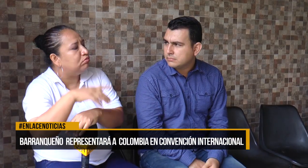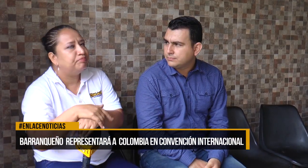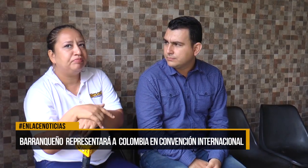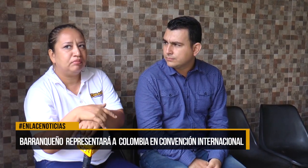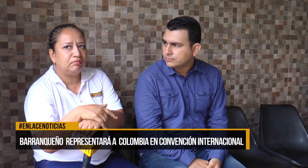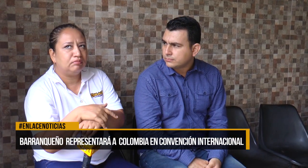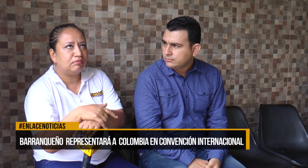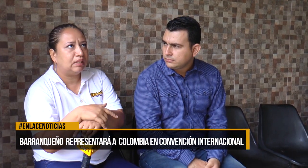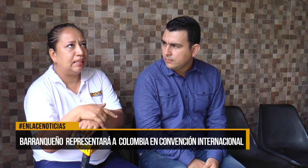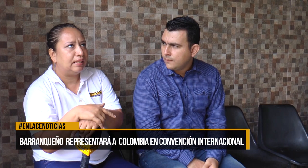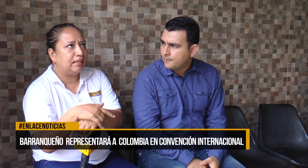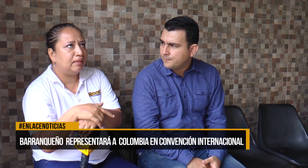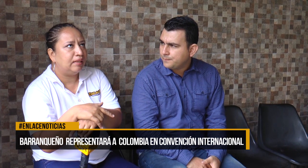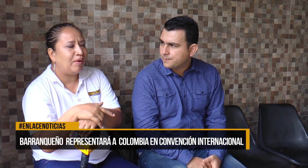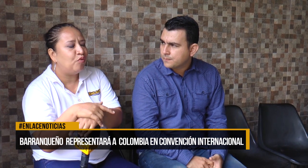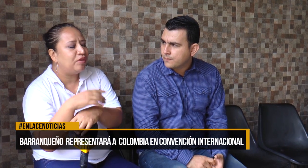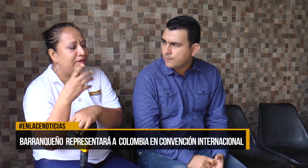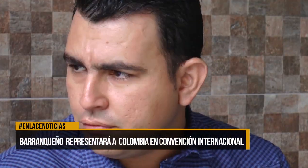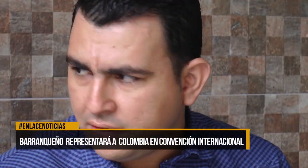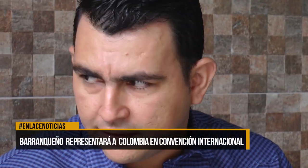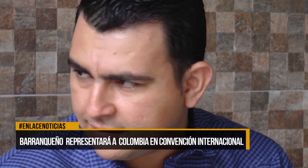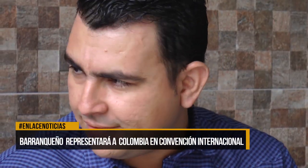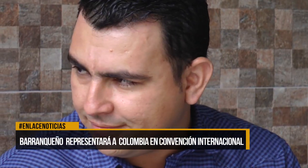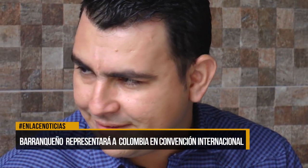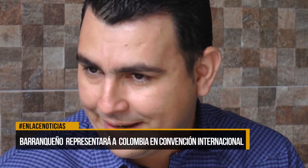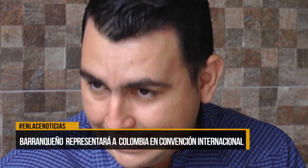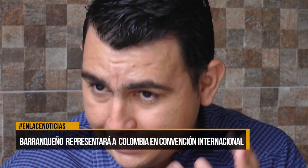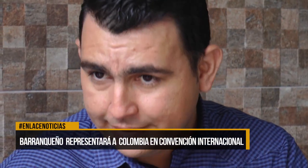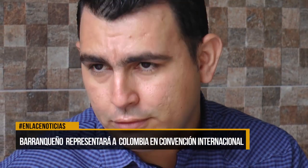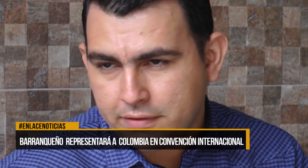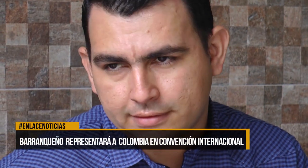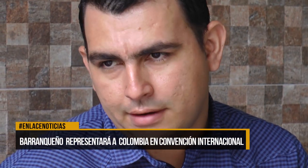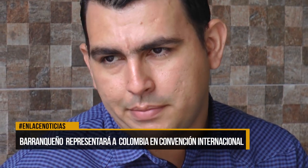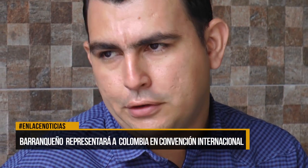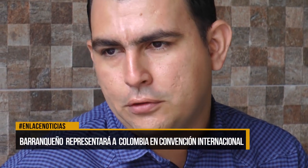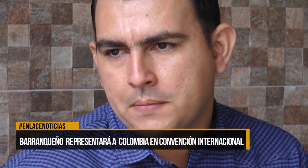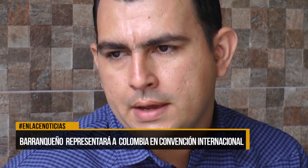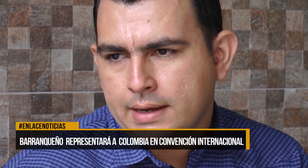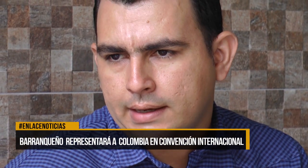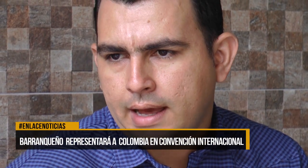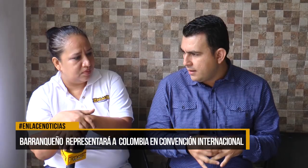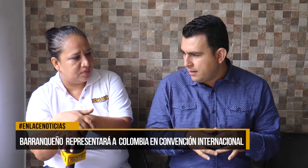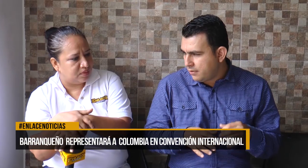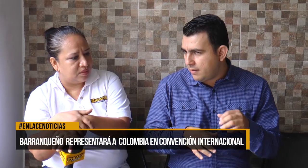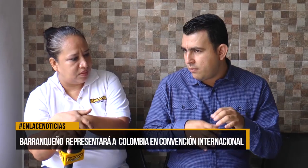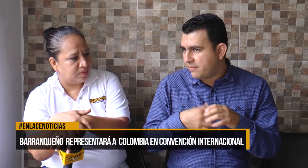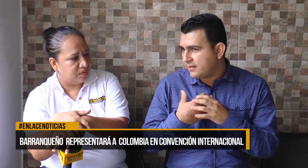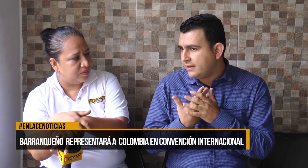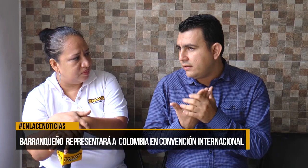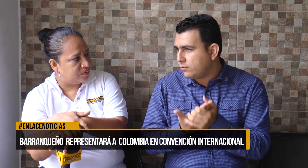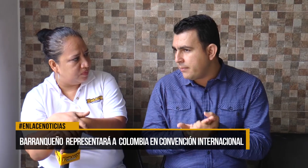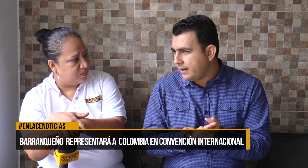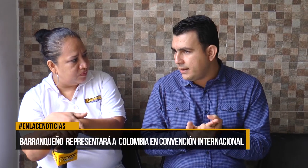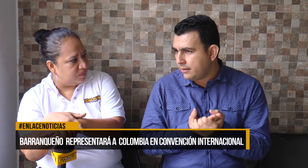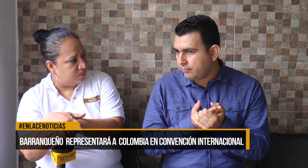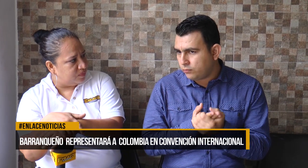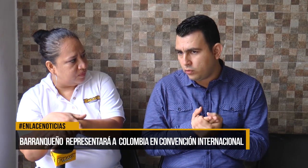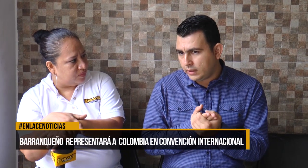avances han sido significativos. Barrancabermeja es pionera ante su trabajo con esta comunidad, donde se ha resaltado la importancia de la interpretación